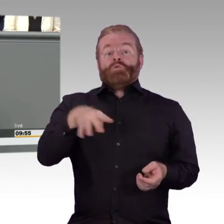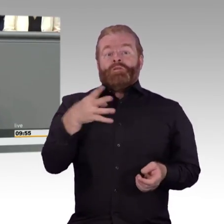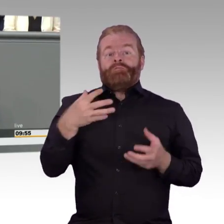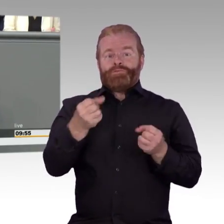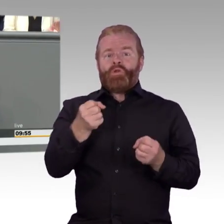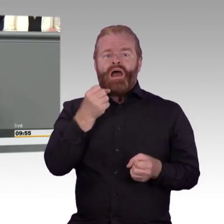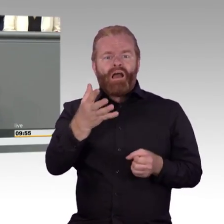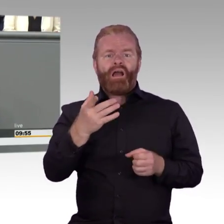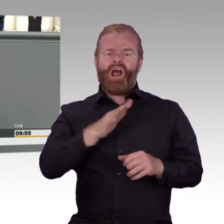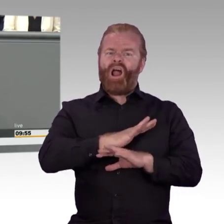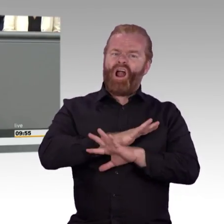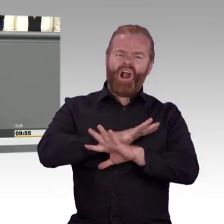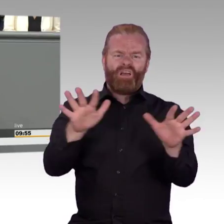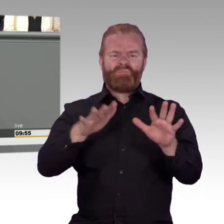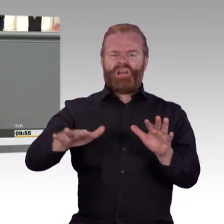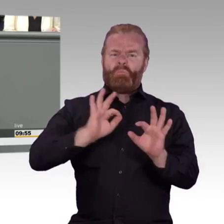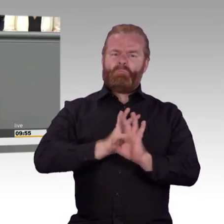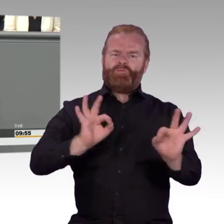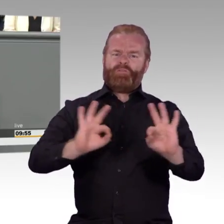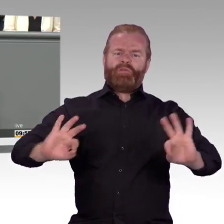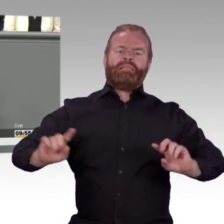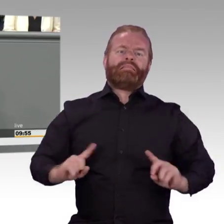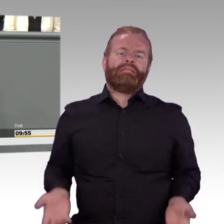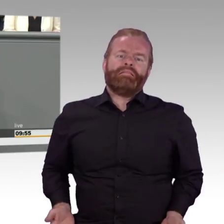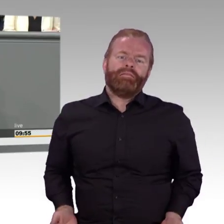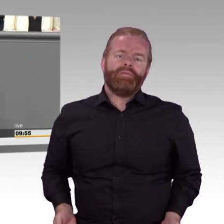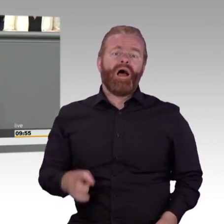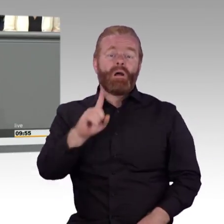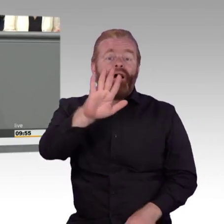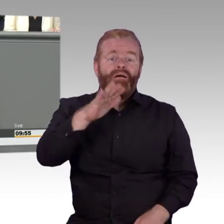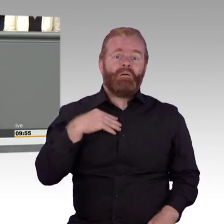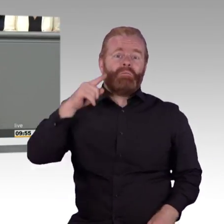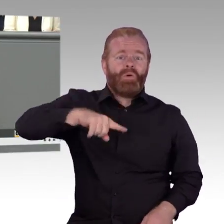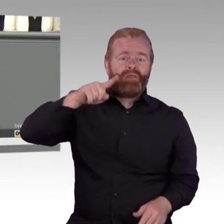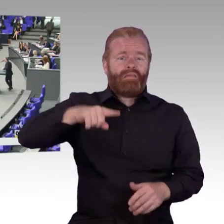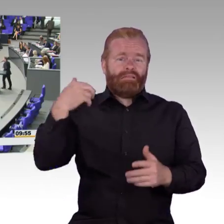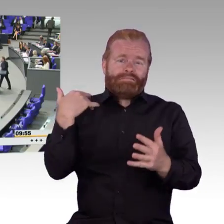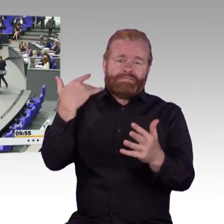Rechtsdurchsetzung effektiv verbessert. Lassen Sie uns also dieses gute Gesetz heute verabschieden. Vielen Dank.